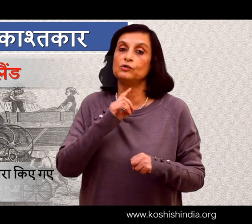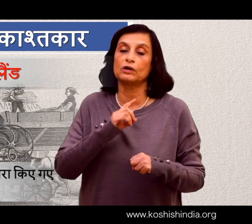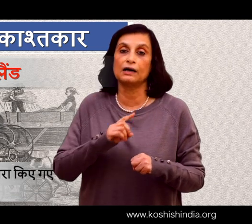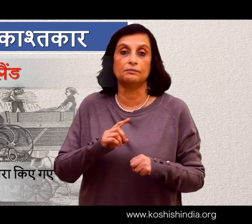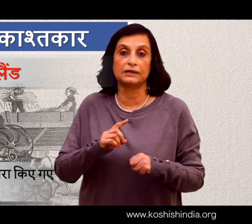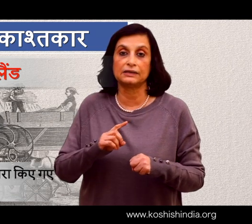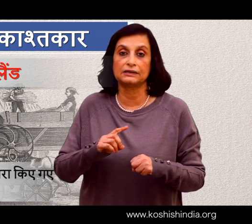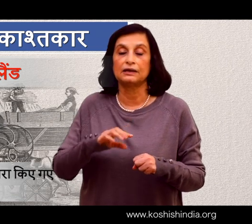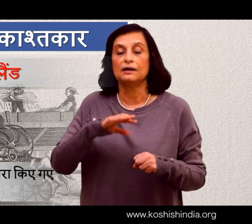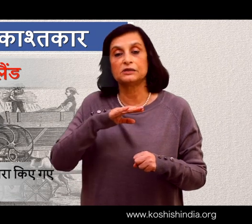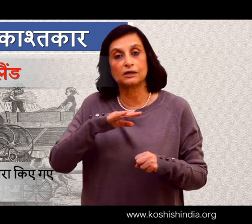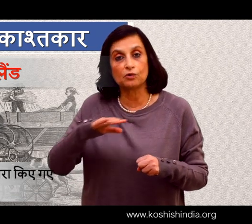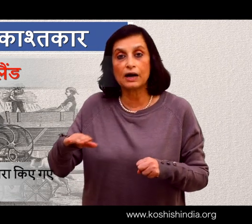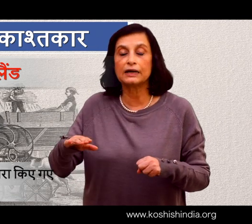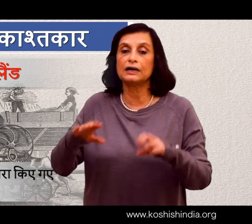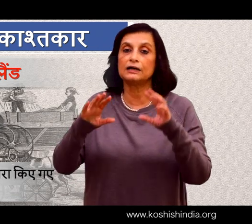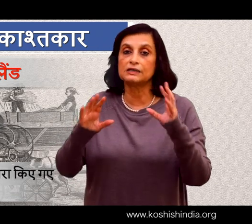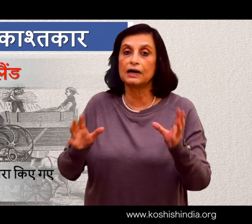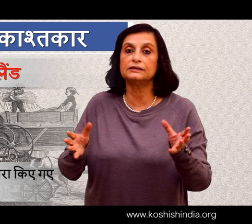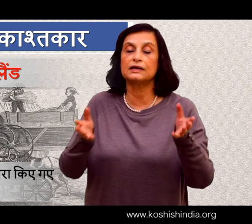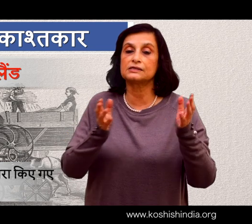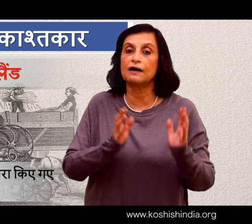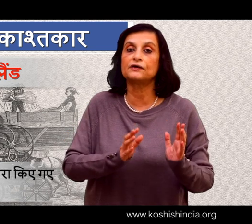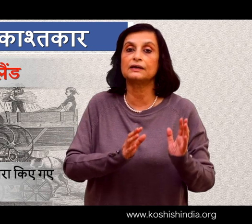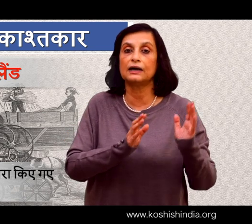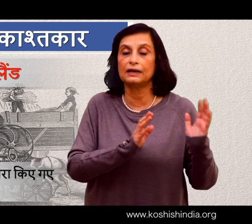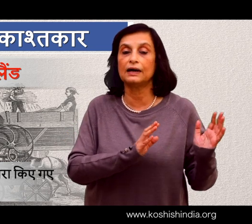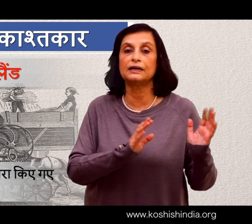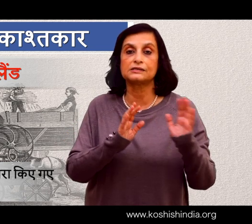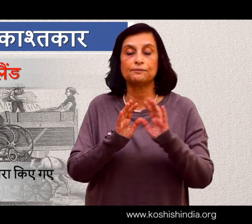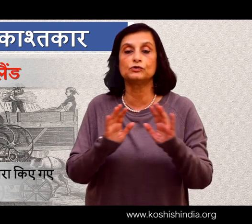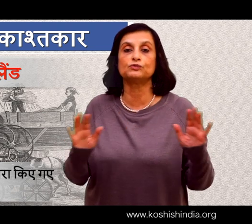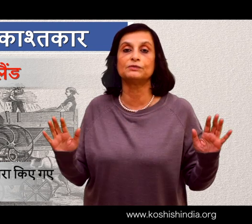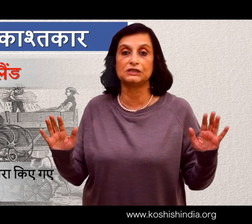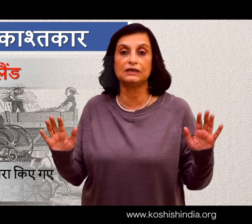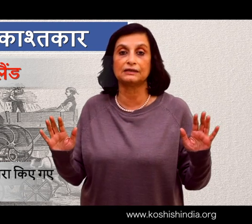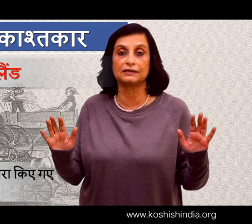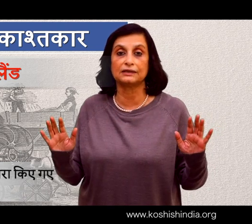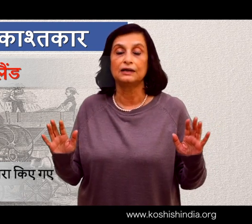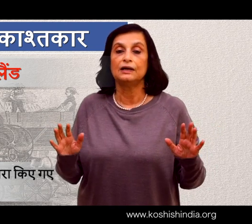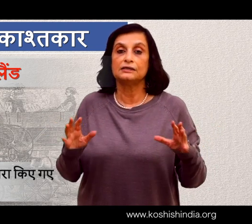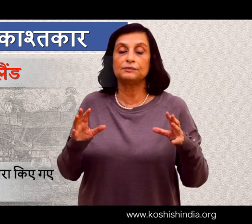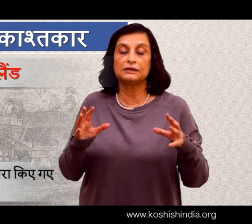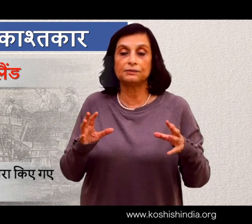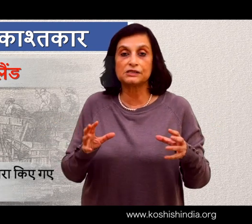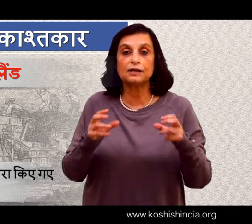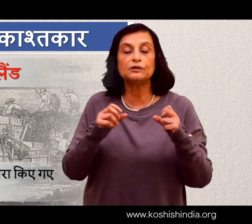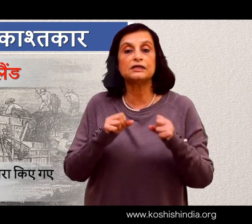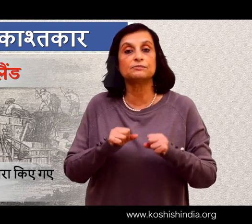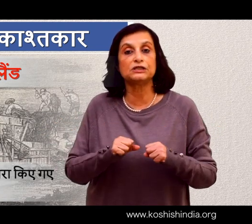काकामकरदिया।फसलकीकटाई ,थ्रेसिंग,सफाईऔरपैकिंग, मशीननेसबकुछकिया।जब किसानोंनेइसमशीन